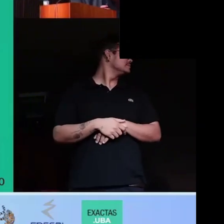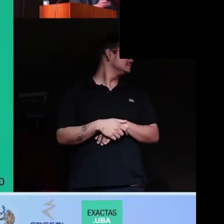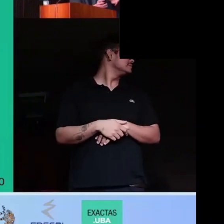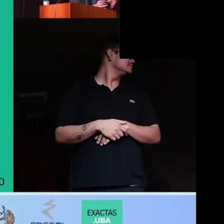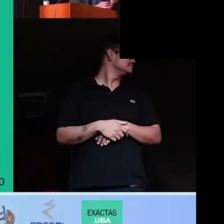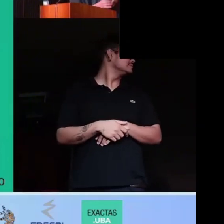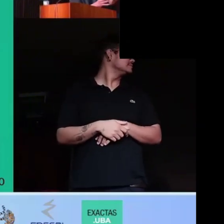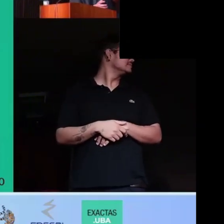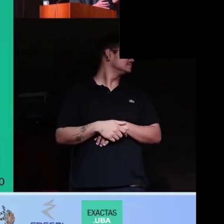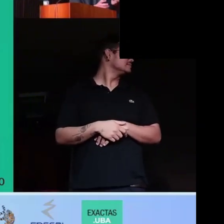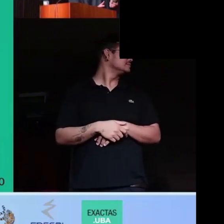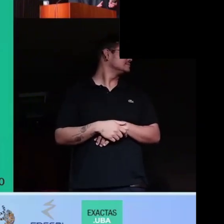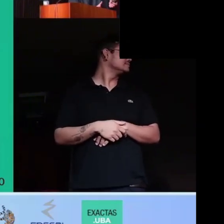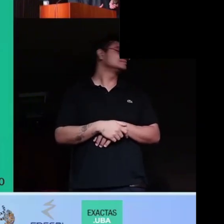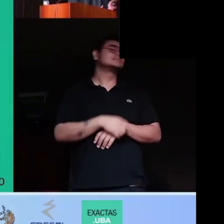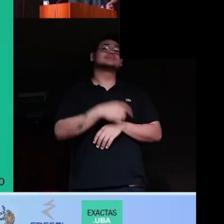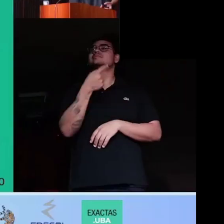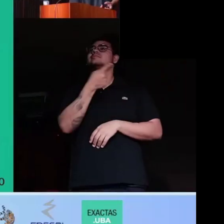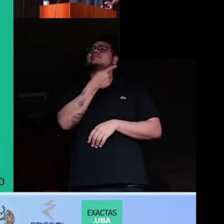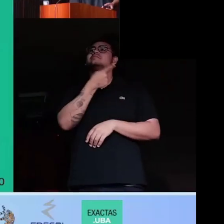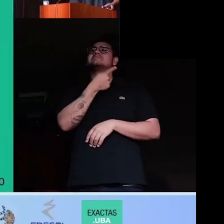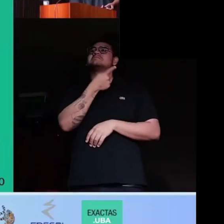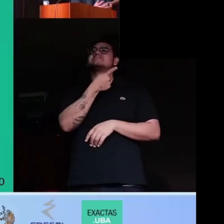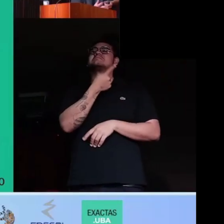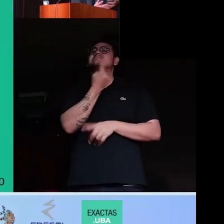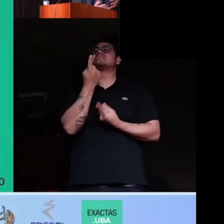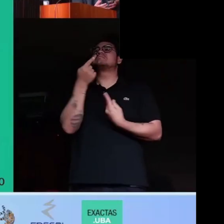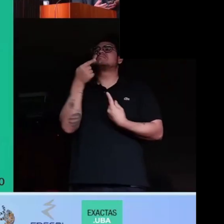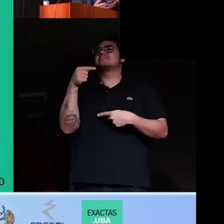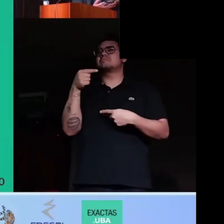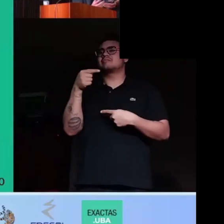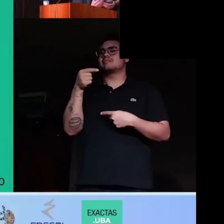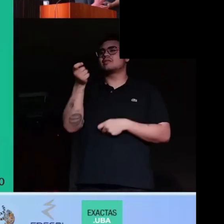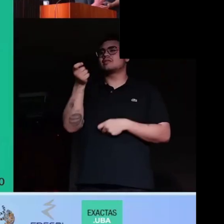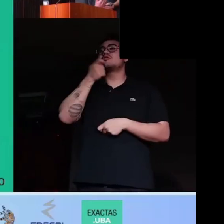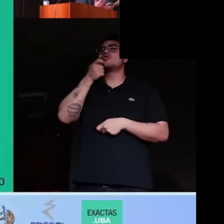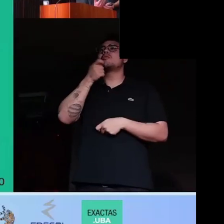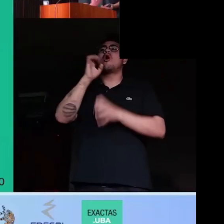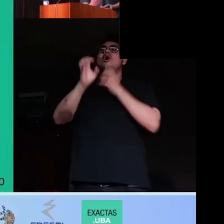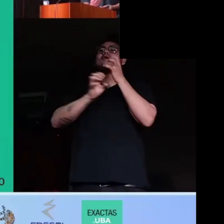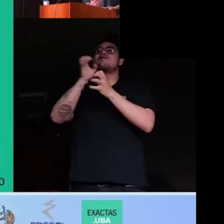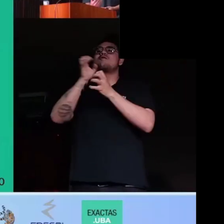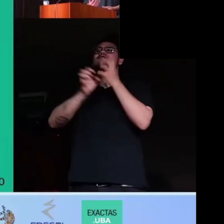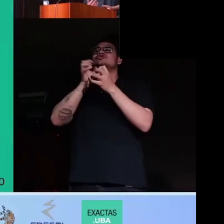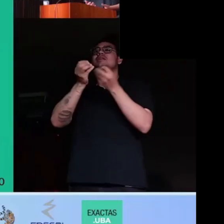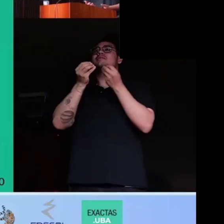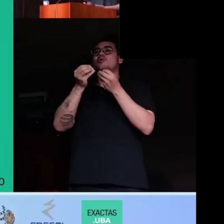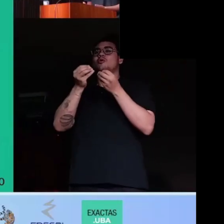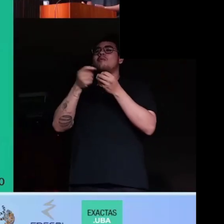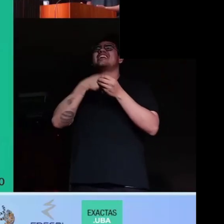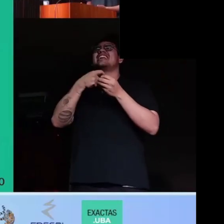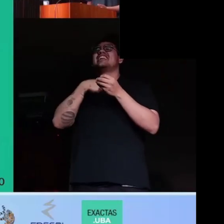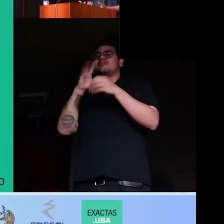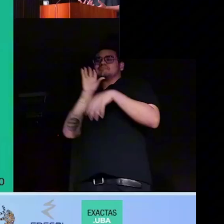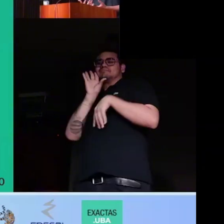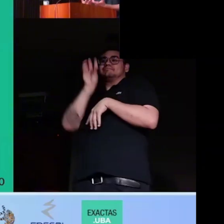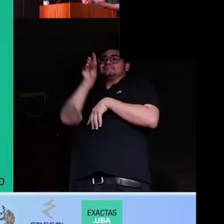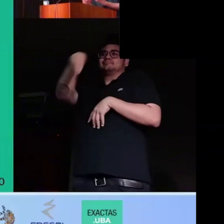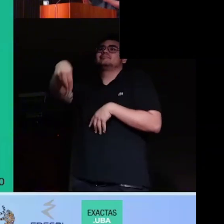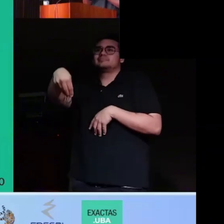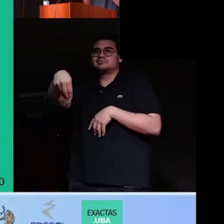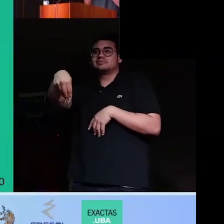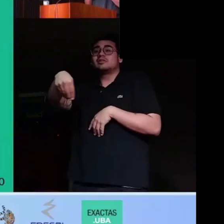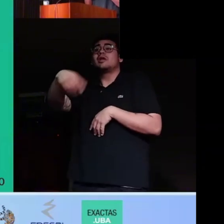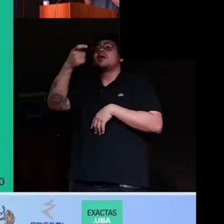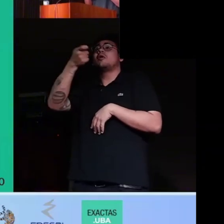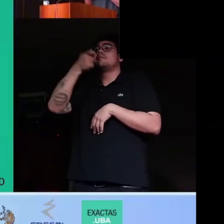un poco un resumen, un esquema de cómo es que lo que quiero lograr y agregar. En este caso quiero agregar que reconozca